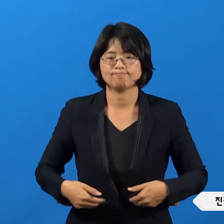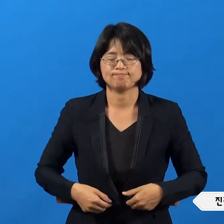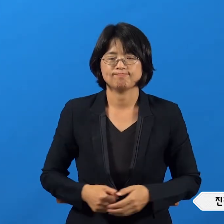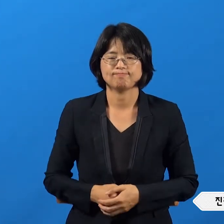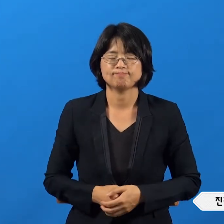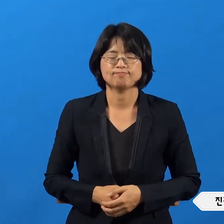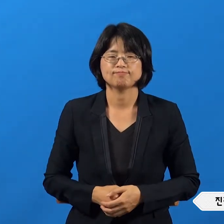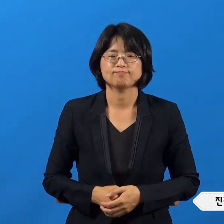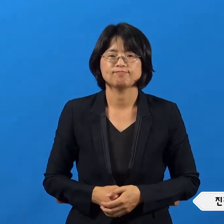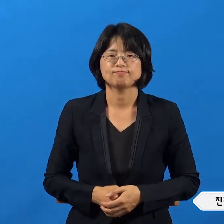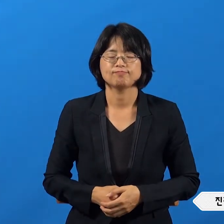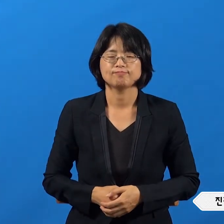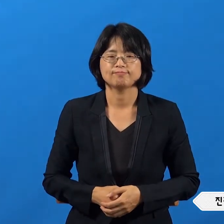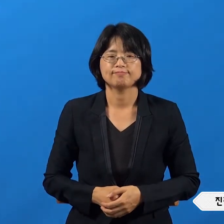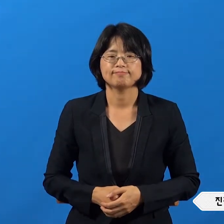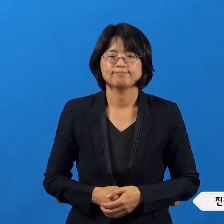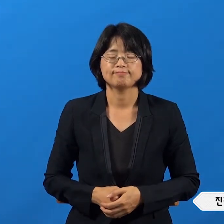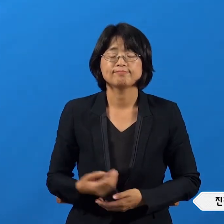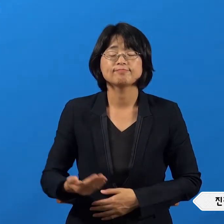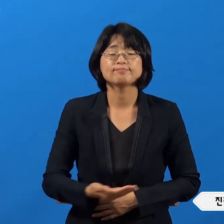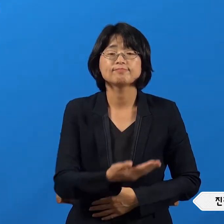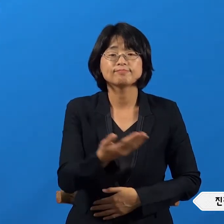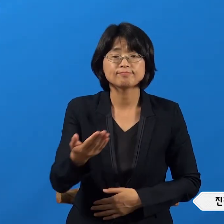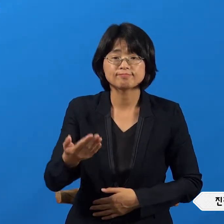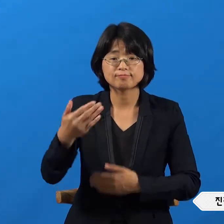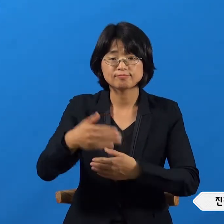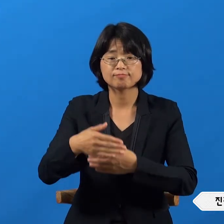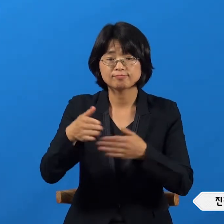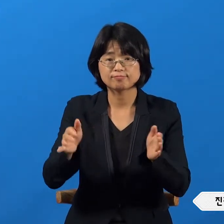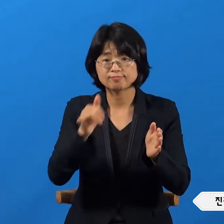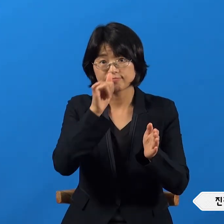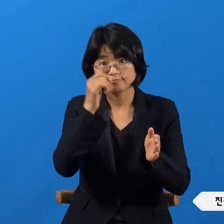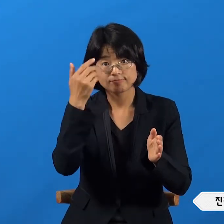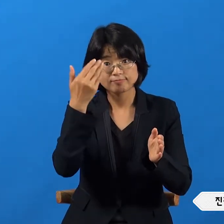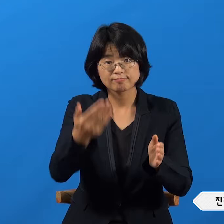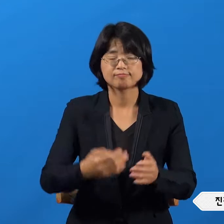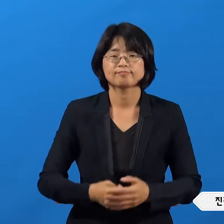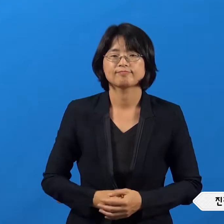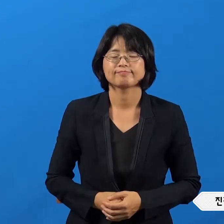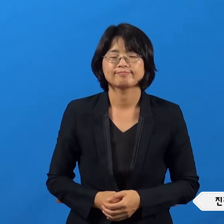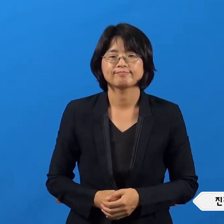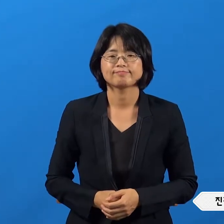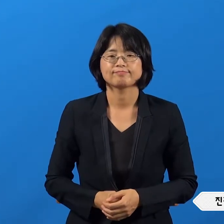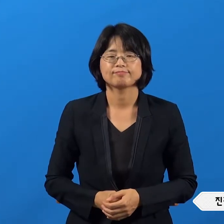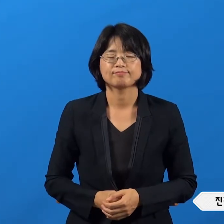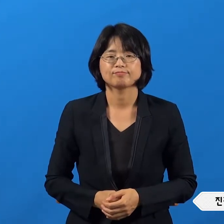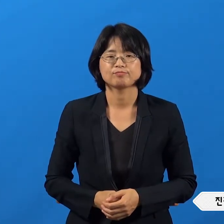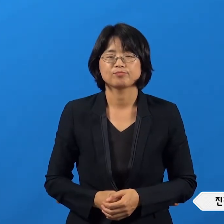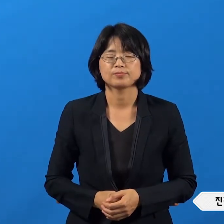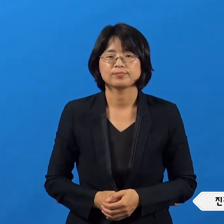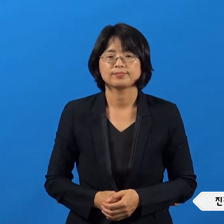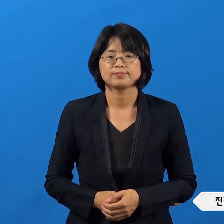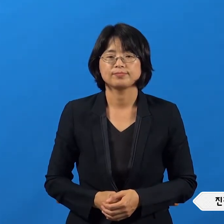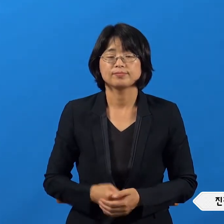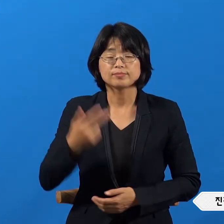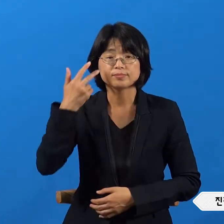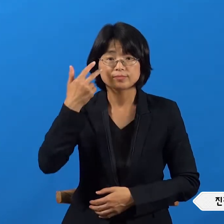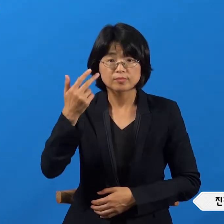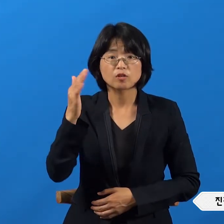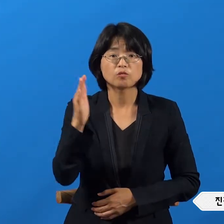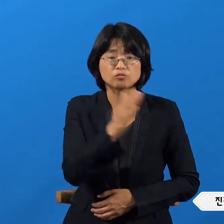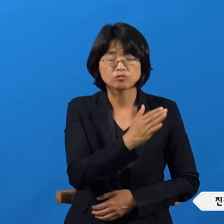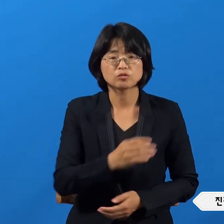그런 기도의 골방이 있습니까? 다음 주부터 토요일 새벽